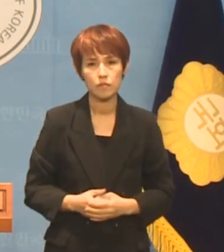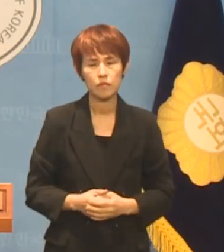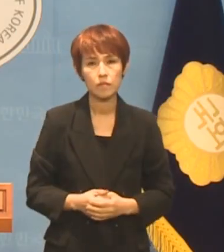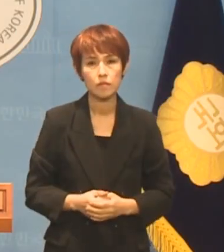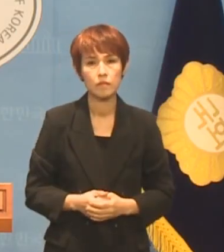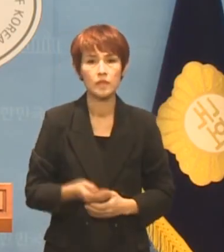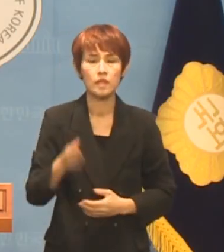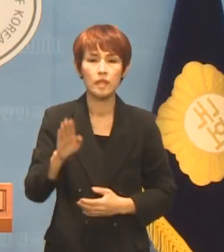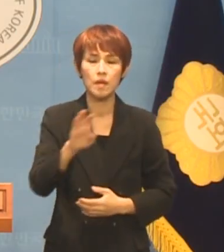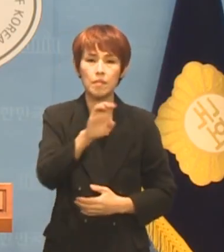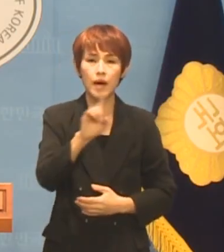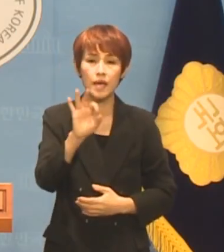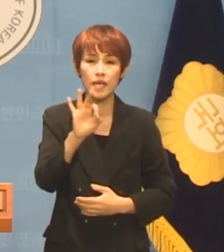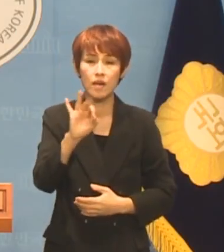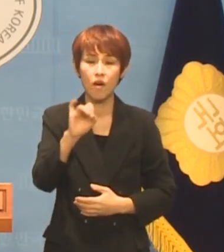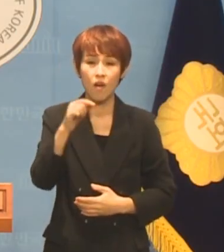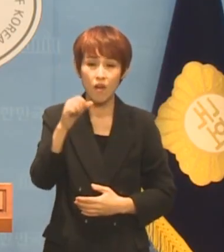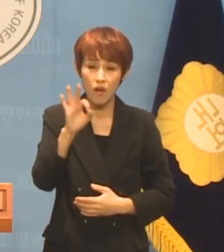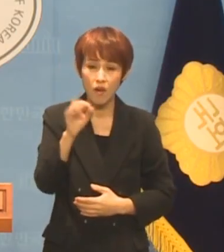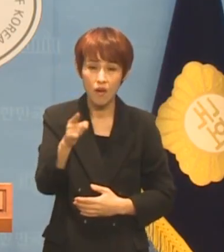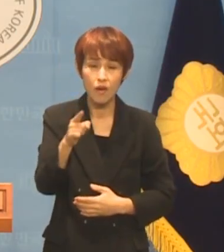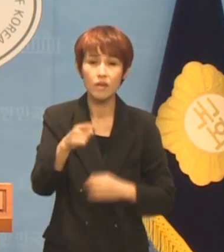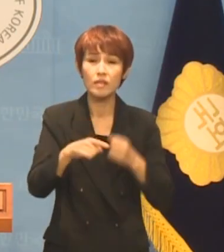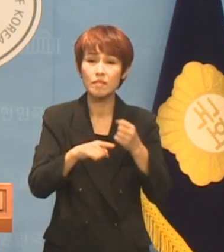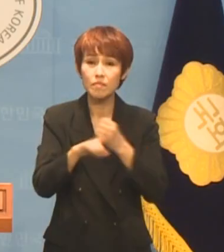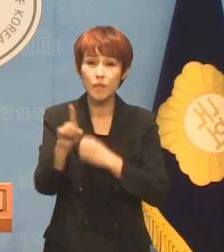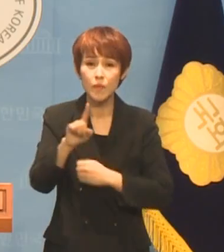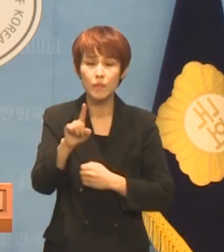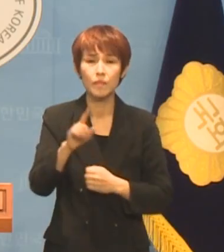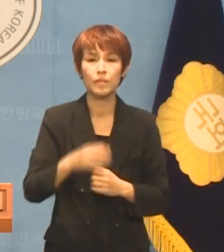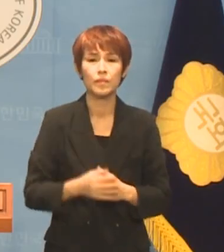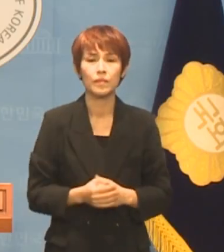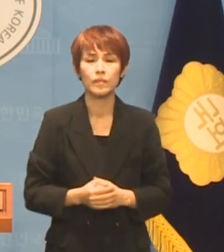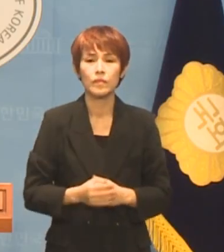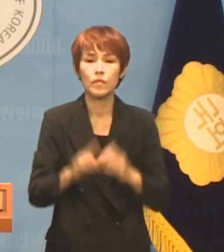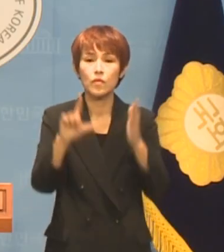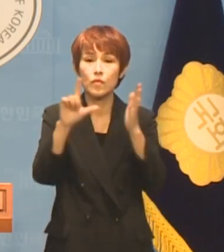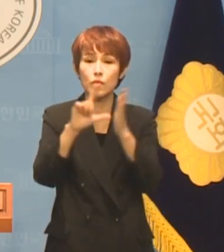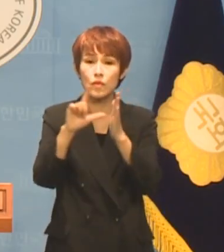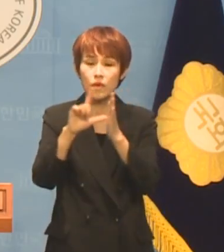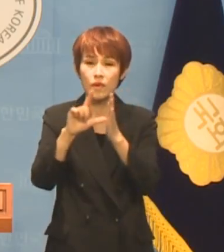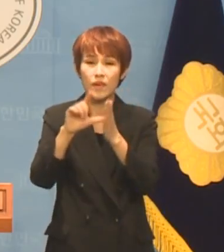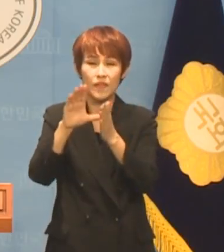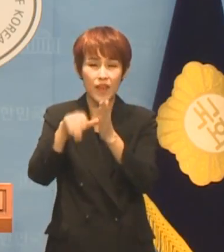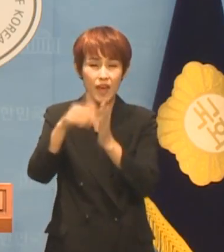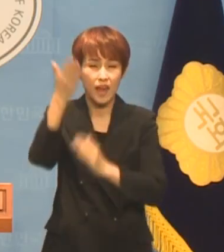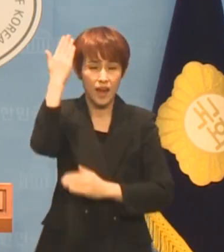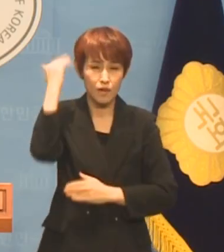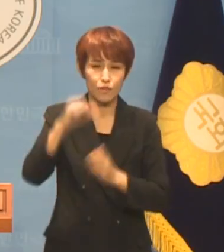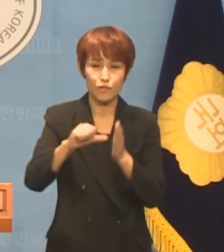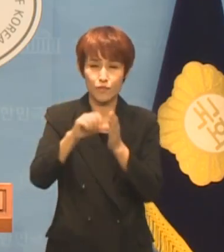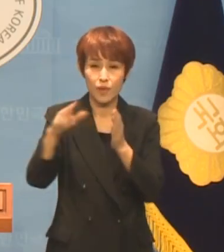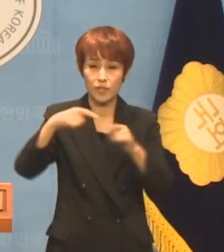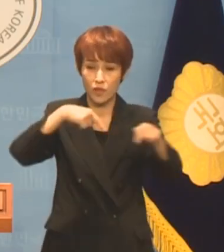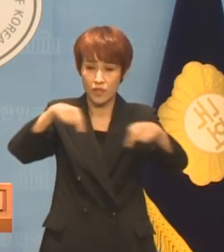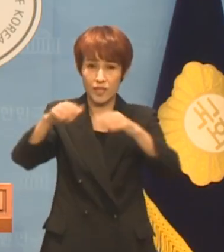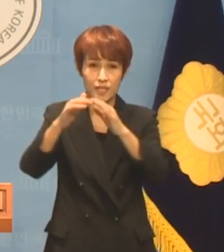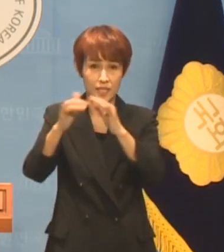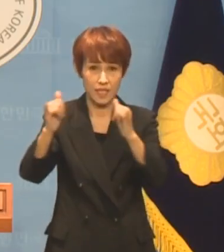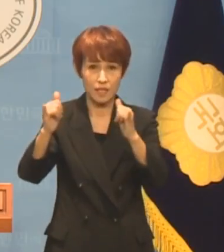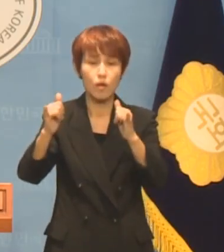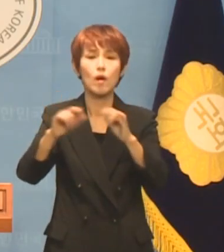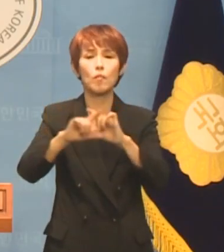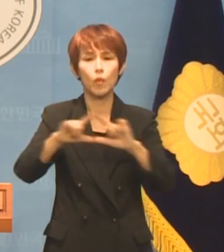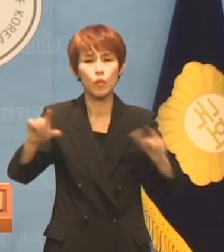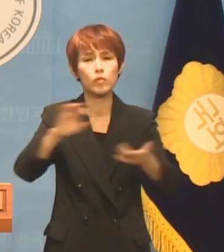그러나 Firebrand는 마틴 루터 킹 주니어를 포함해 미국과 전 세계 저명한 정치인들을 대상으로